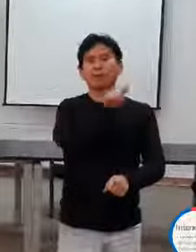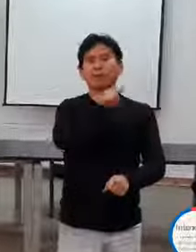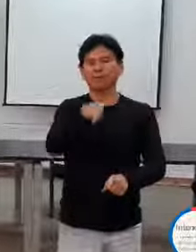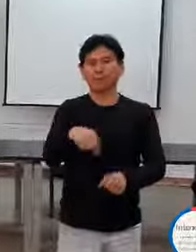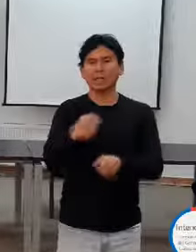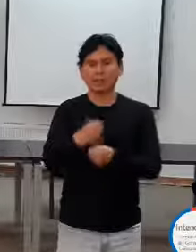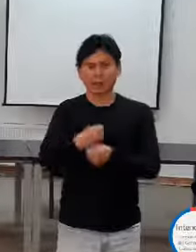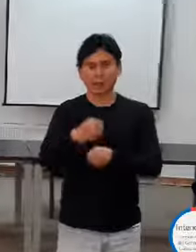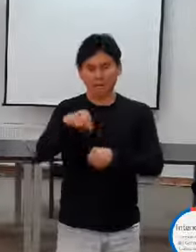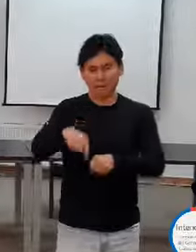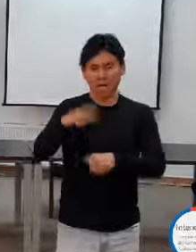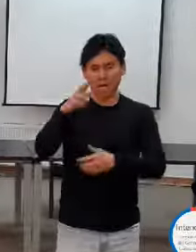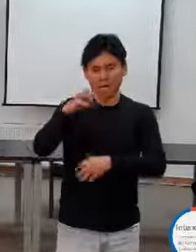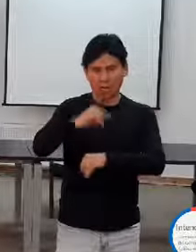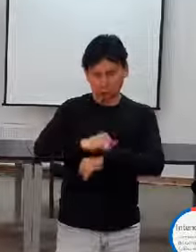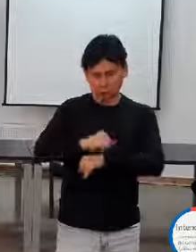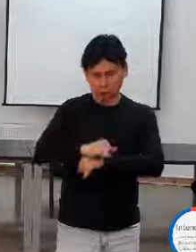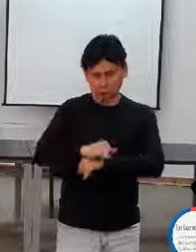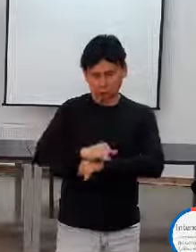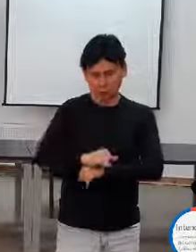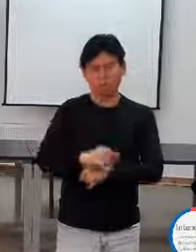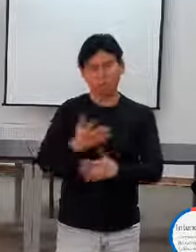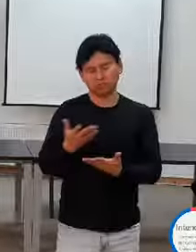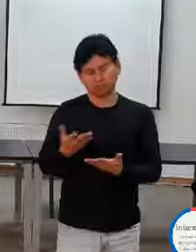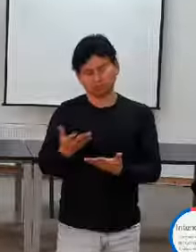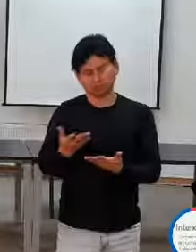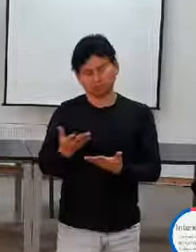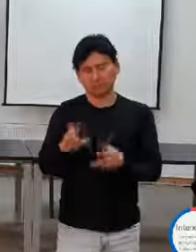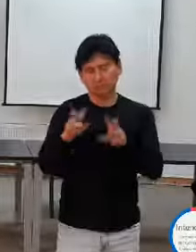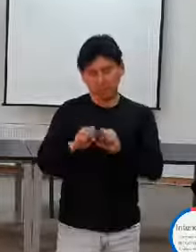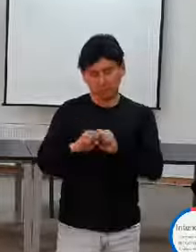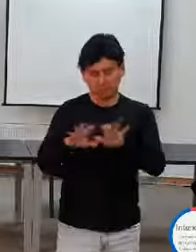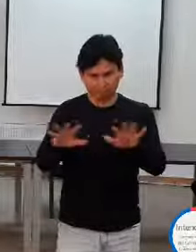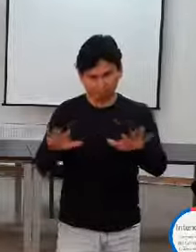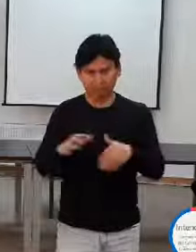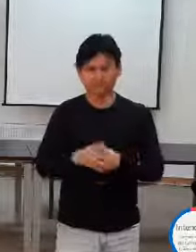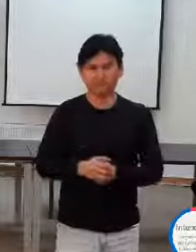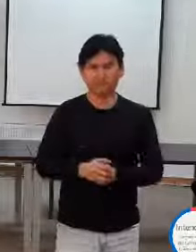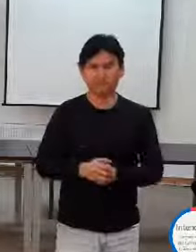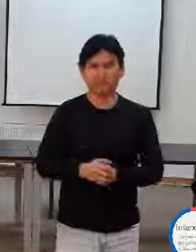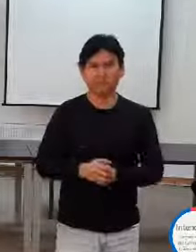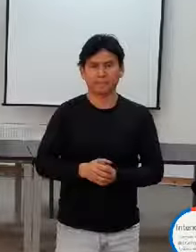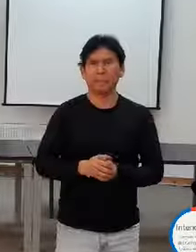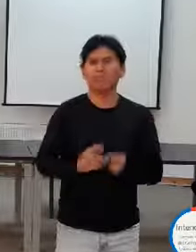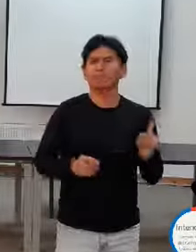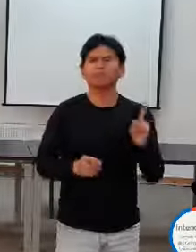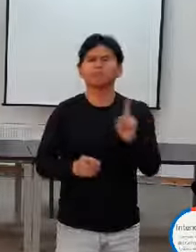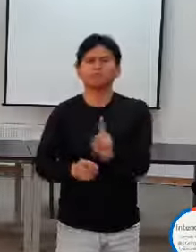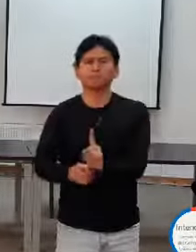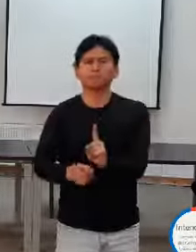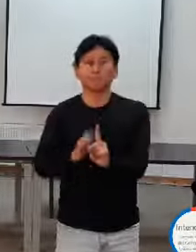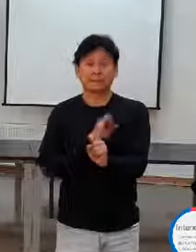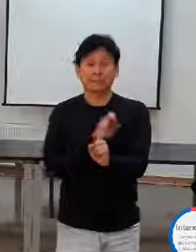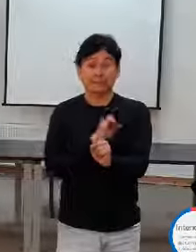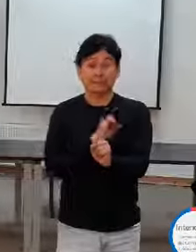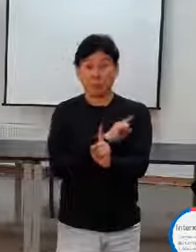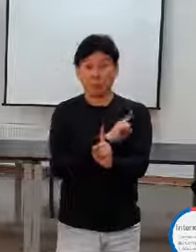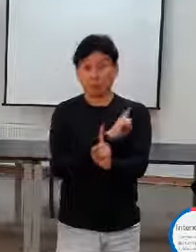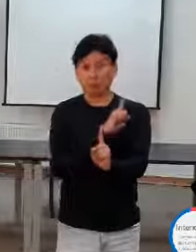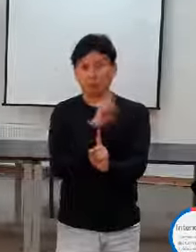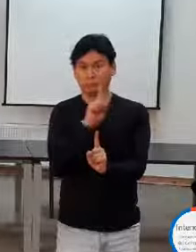orden y seguridad de la región, dada la contingencia nacional, y que provenía desde Santiago